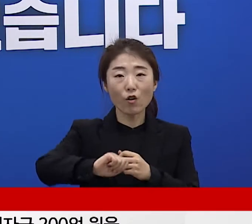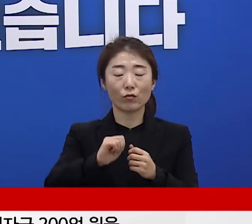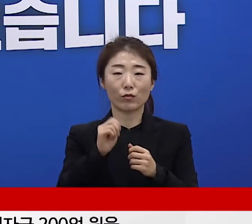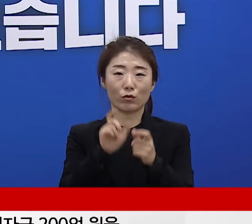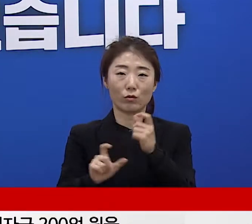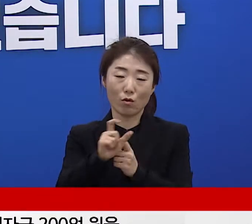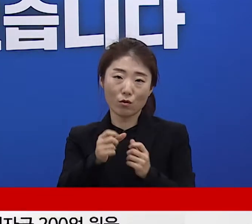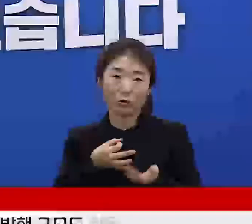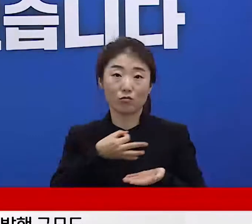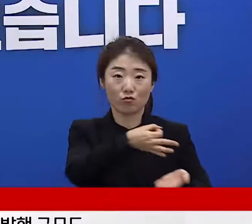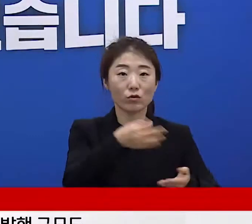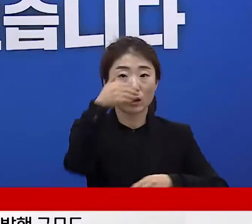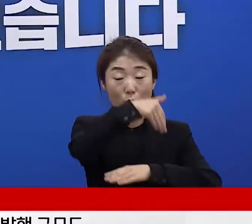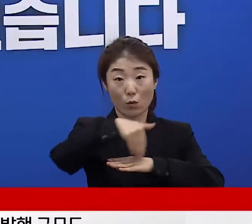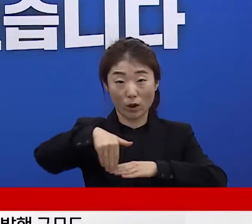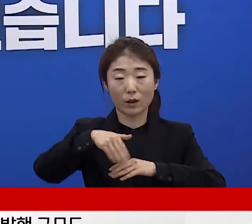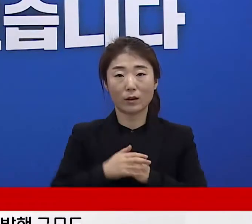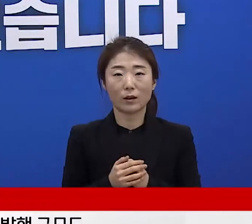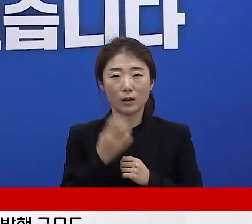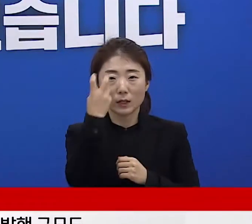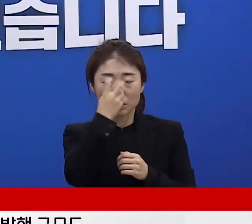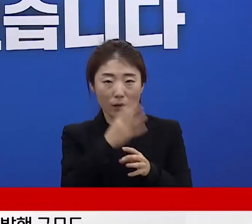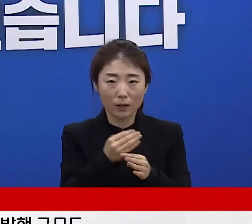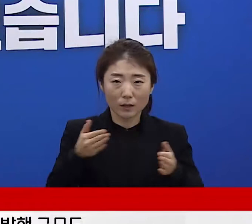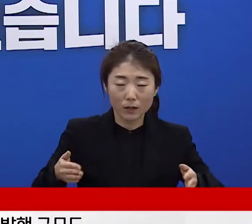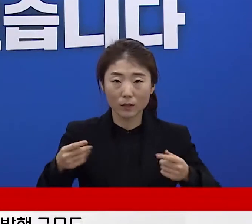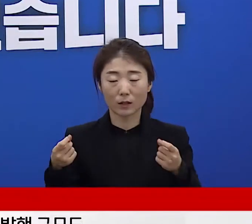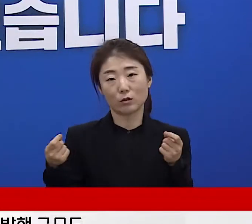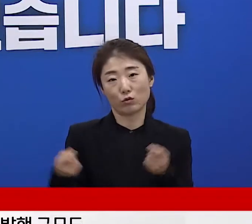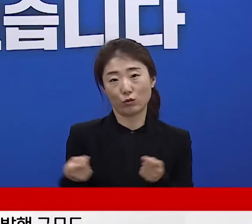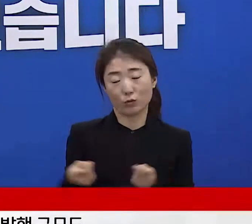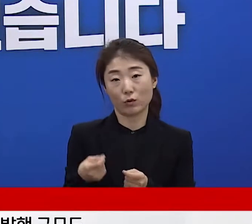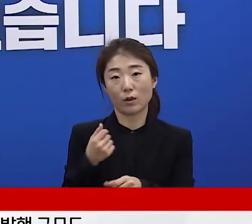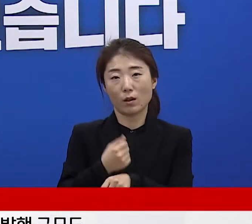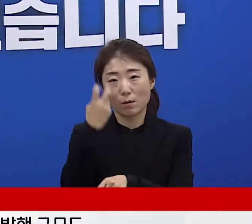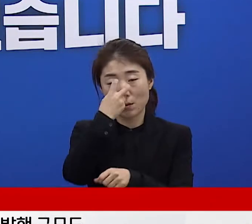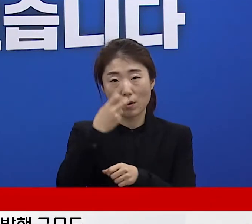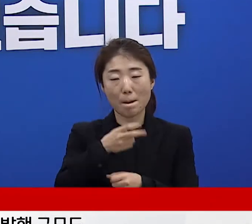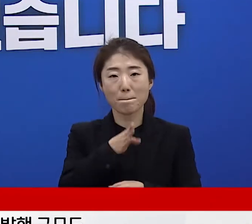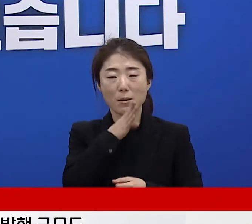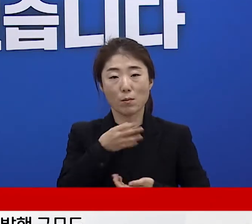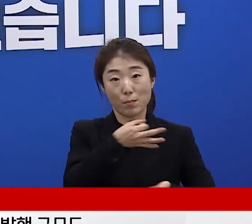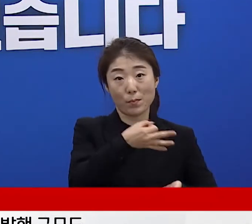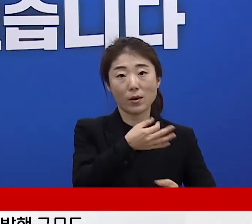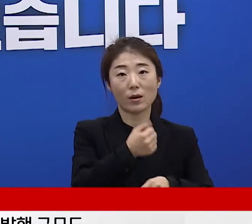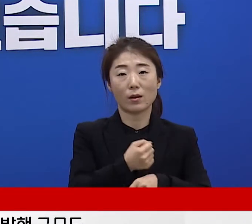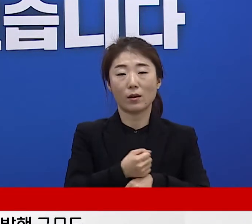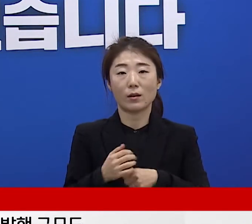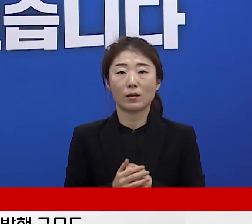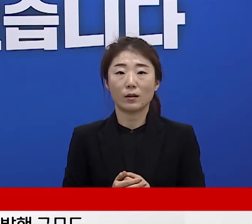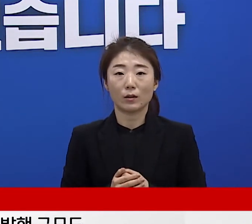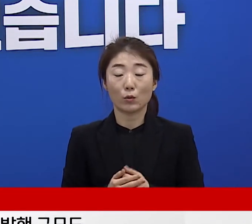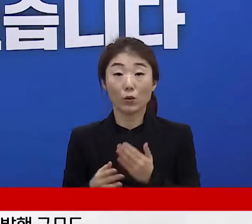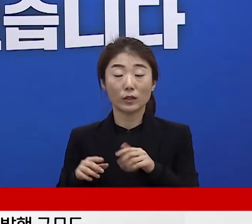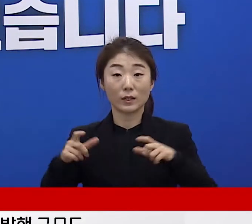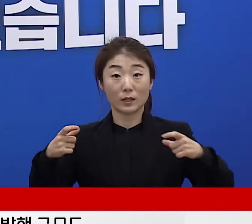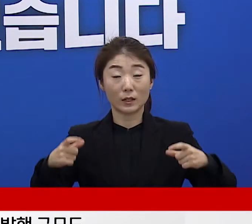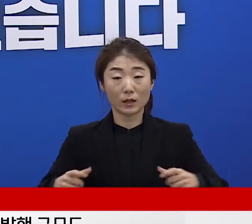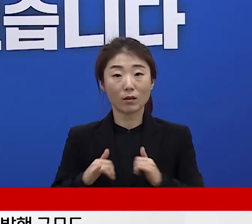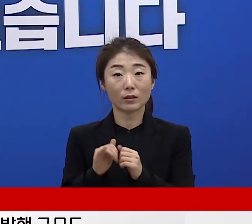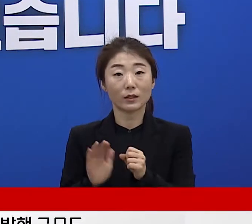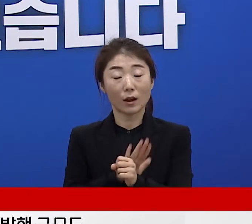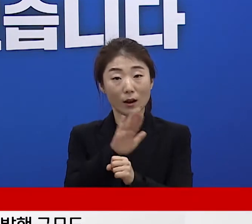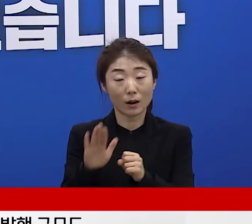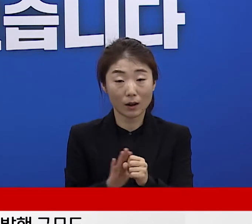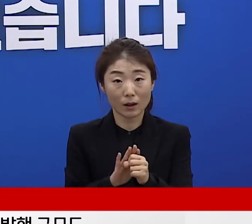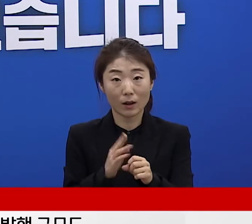심사 기간도 단축하겠습니다. 도와 시군의 지역 사랑 상품권 발행 규모도 당초 1,800억